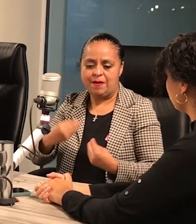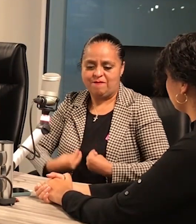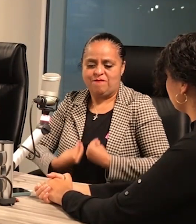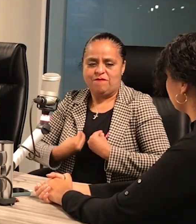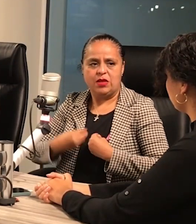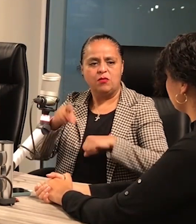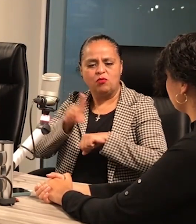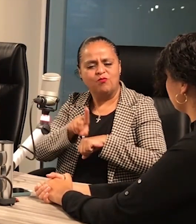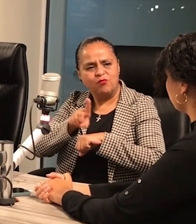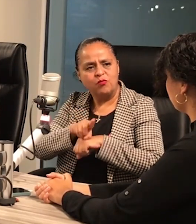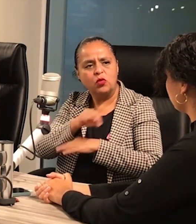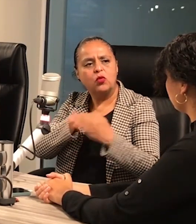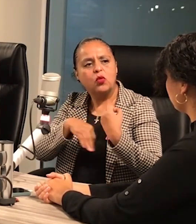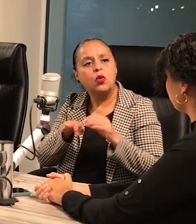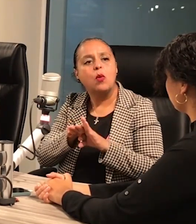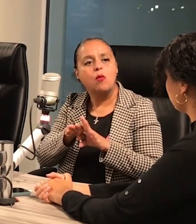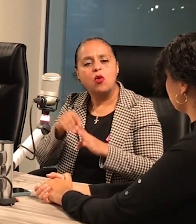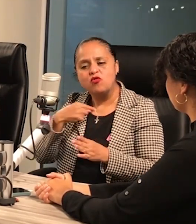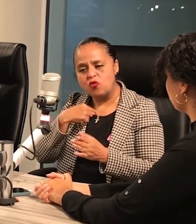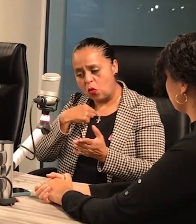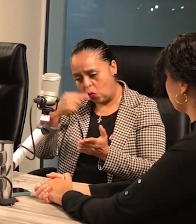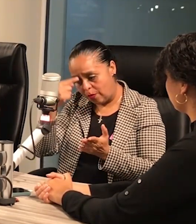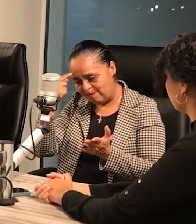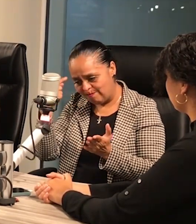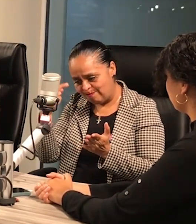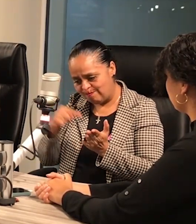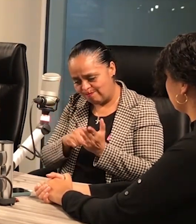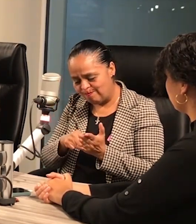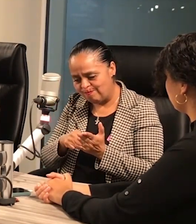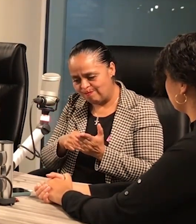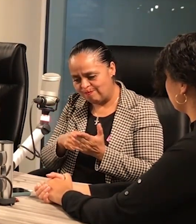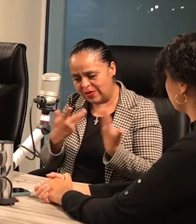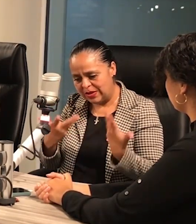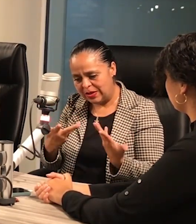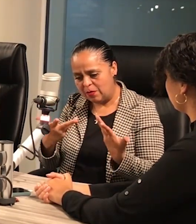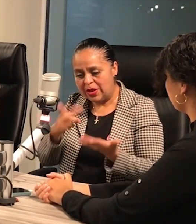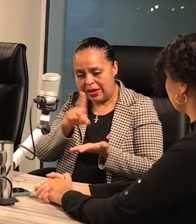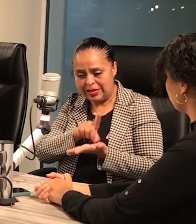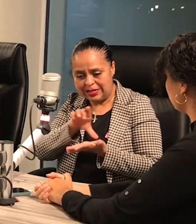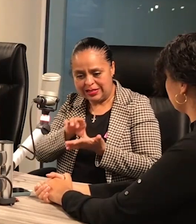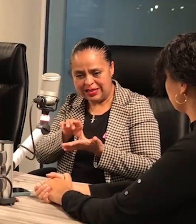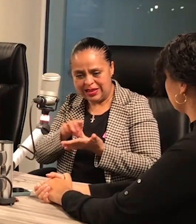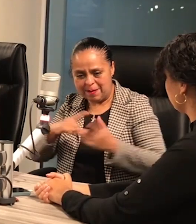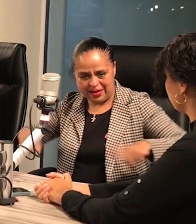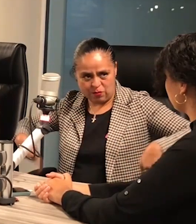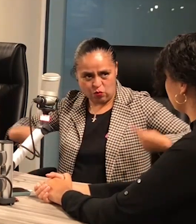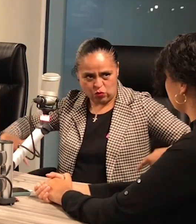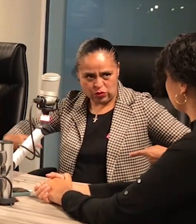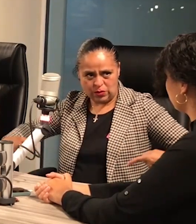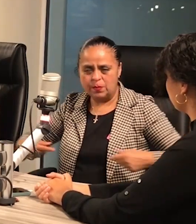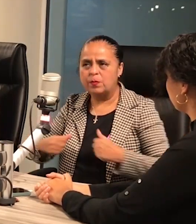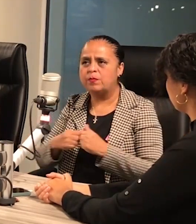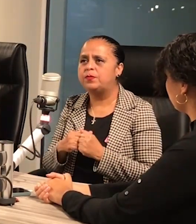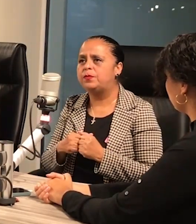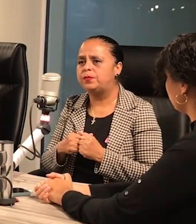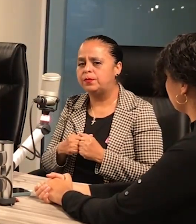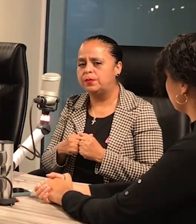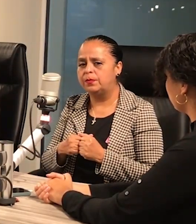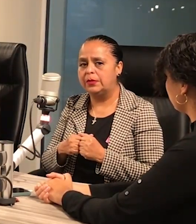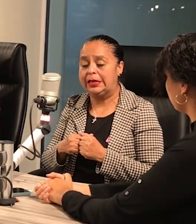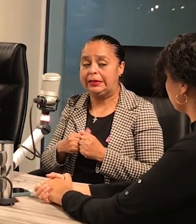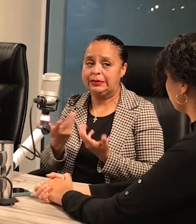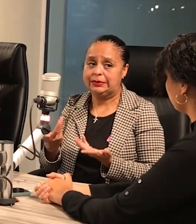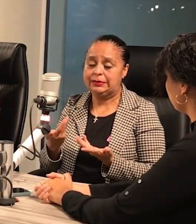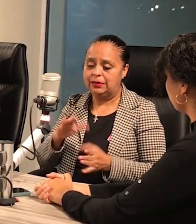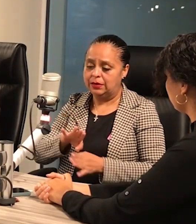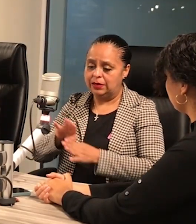vivimos todos los días. Entonces creo que un poco es, digo, en el caso de la discapacidad motriz, sin duda es la